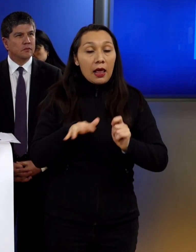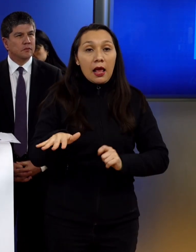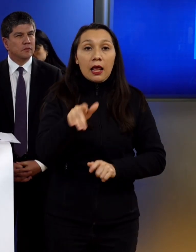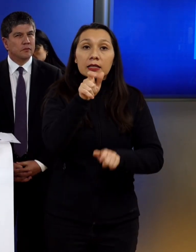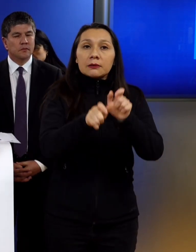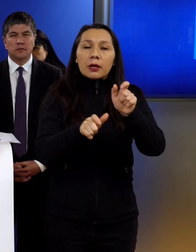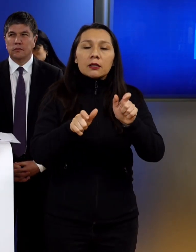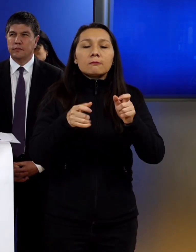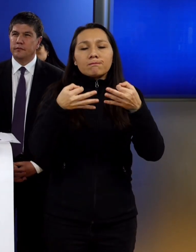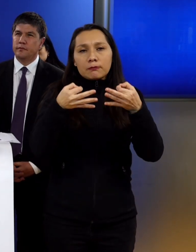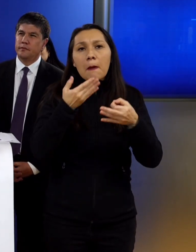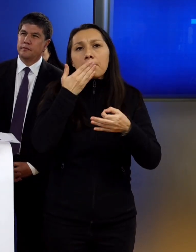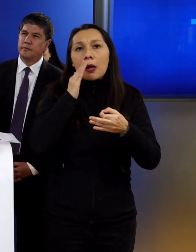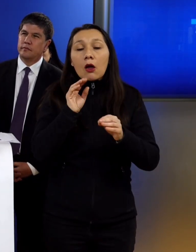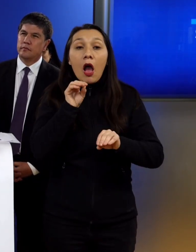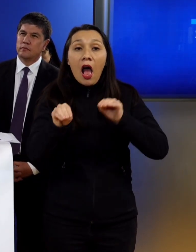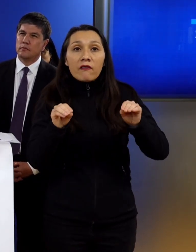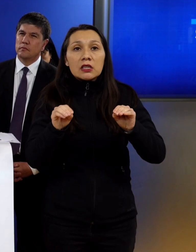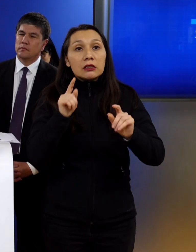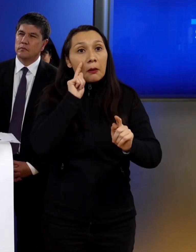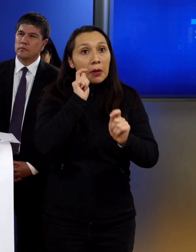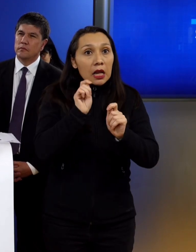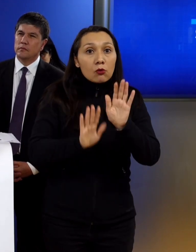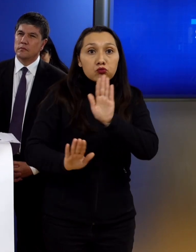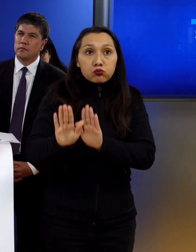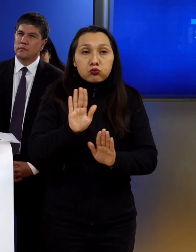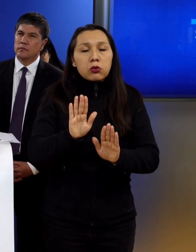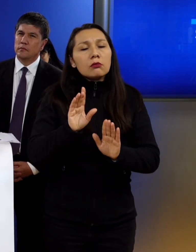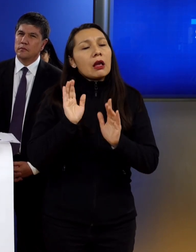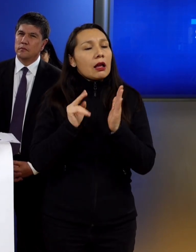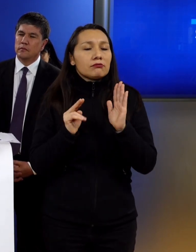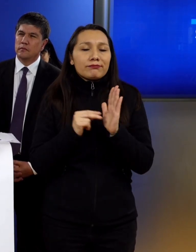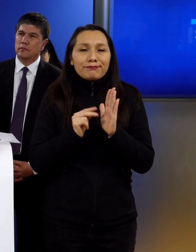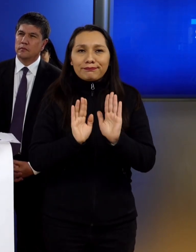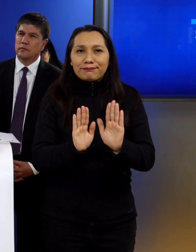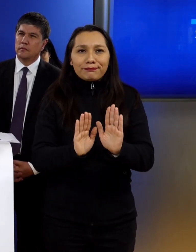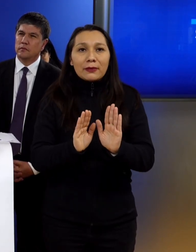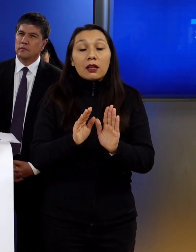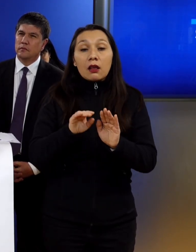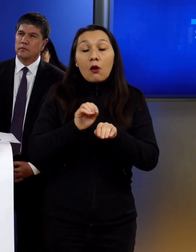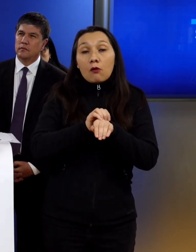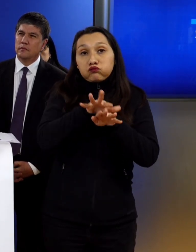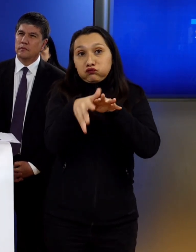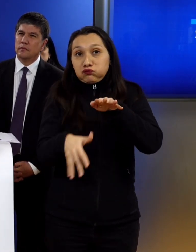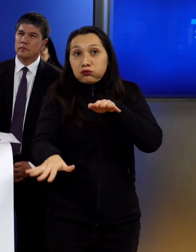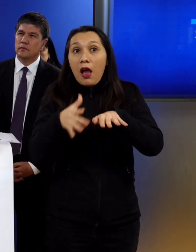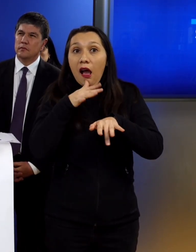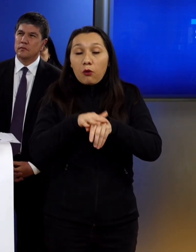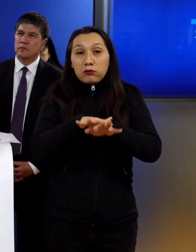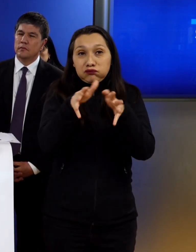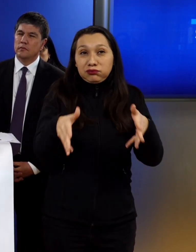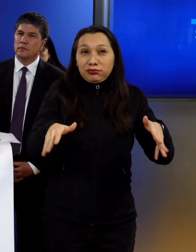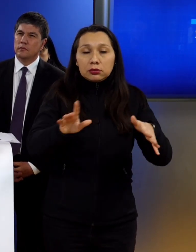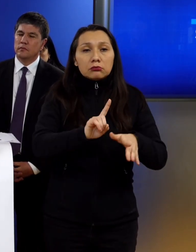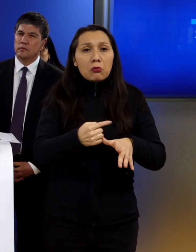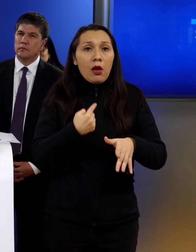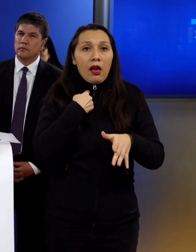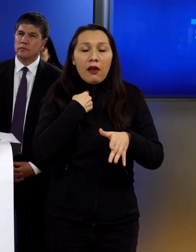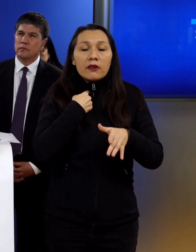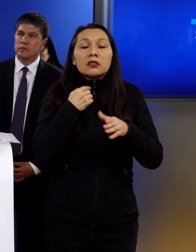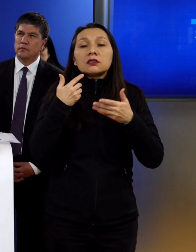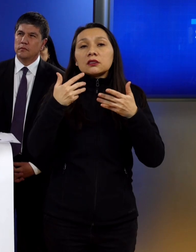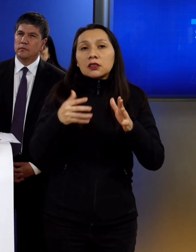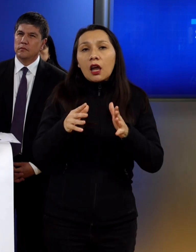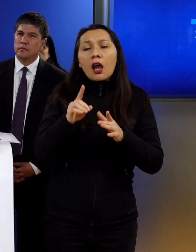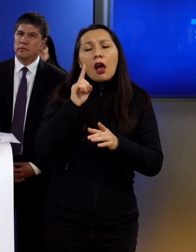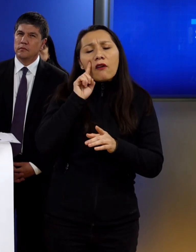de manera de bajar las alertas. Sin embargo, esas amenazas de desborde por ahora no han tenido afectaciones y han